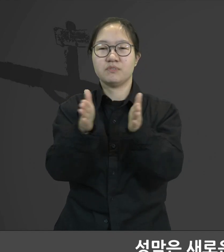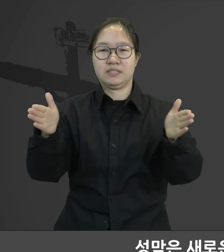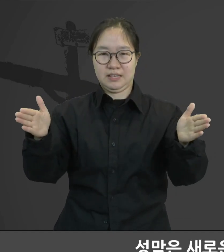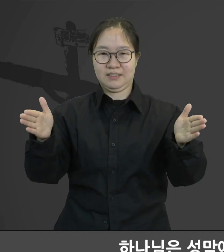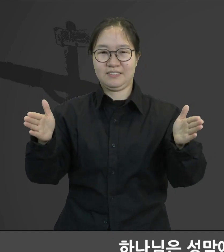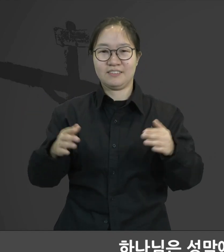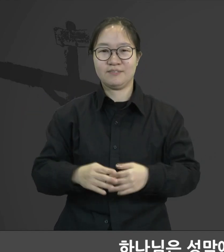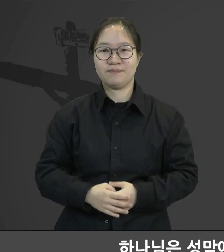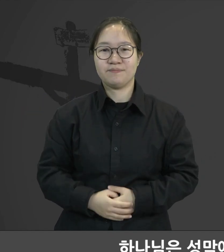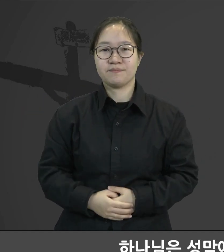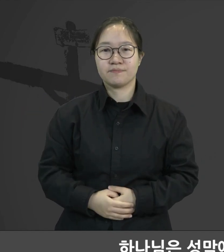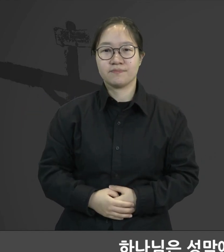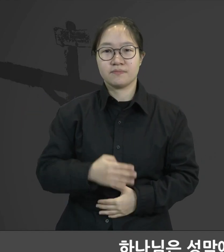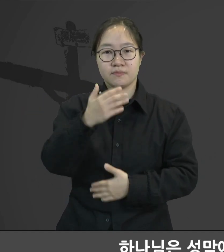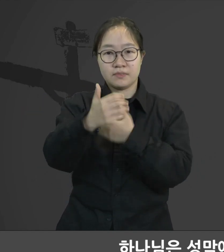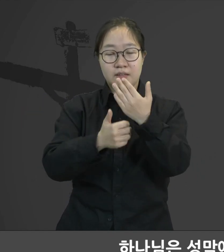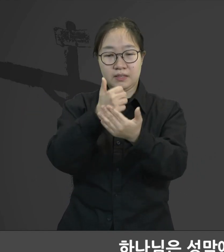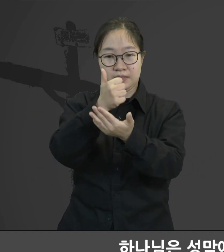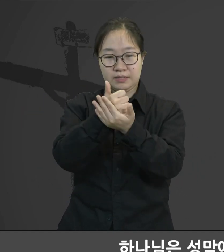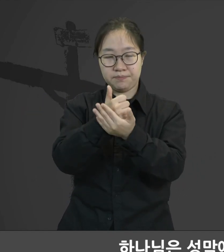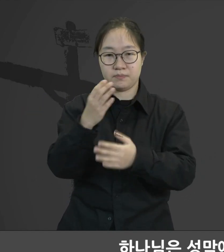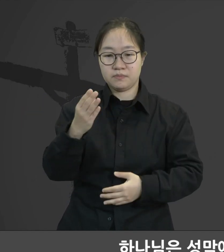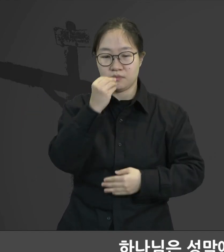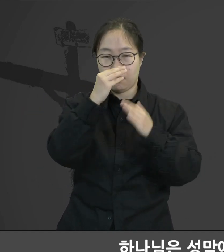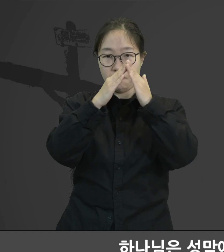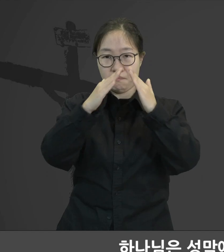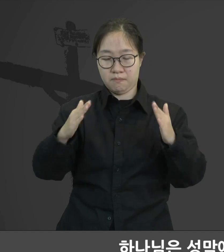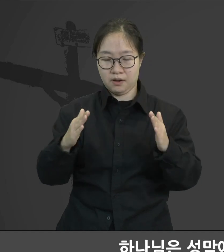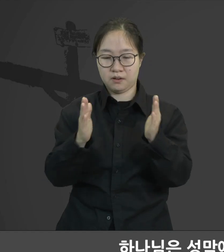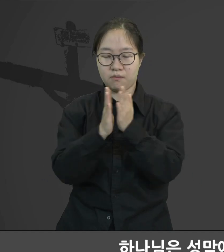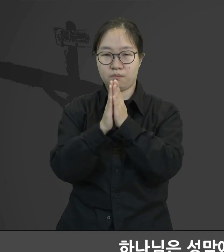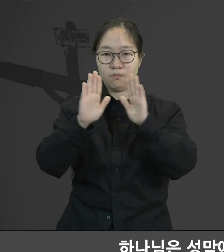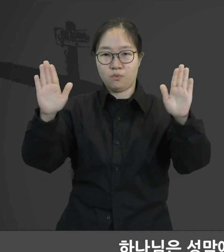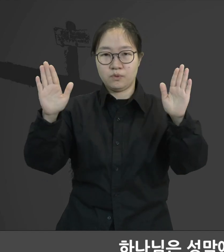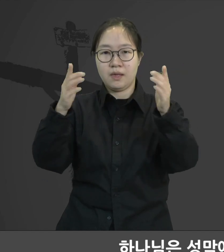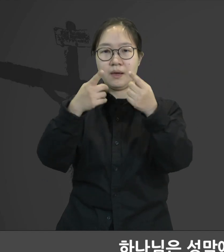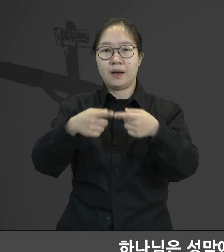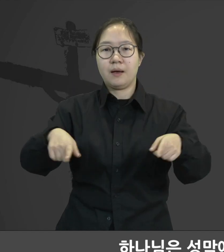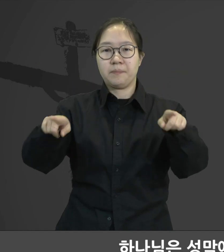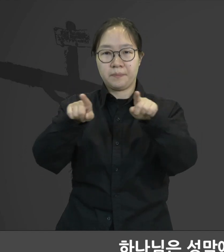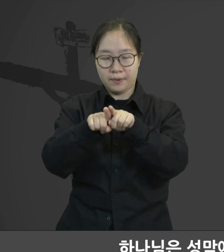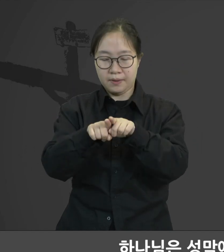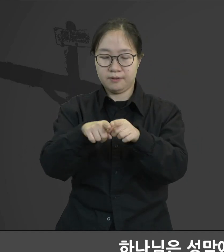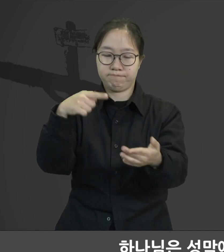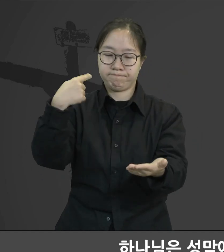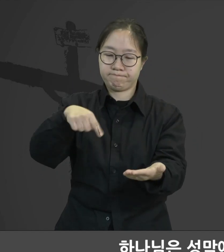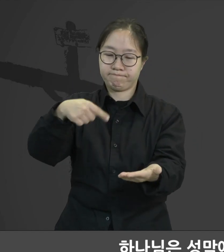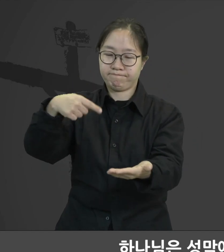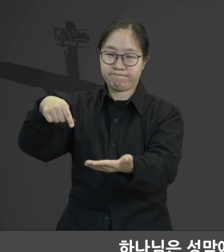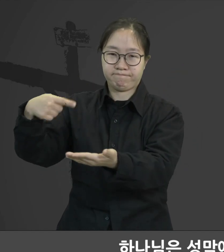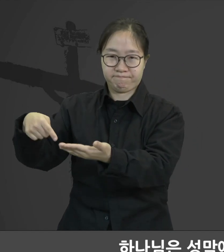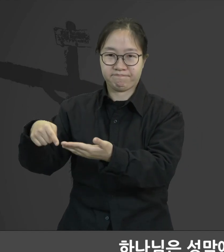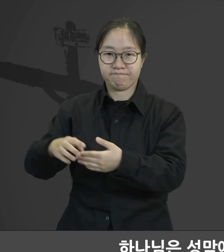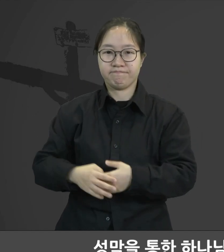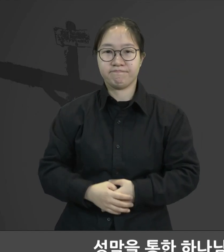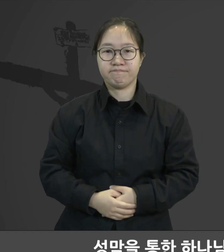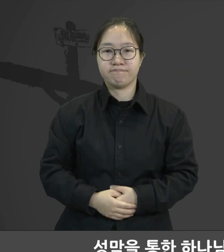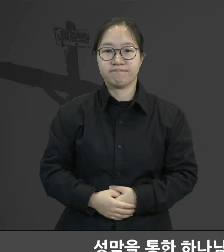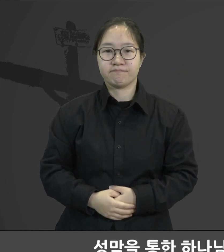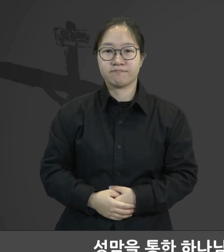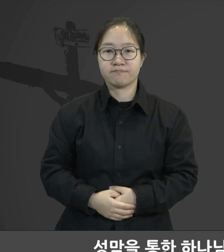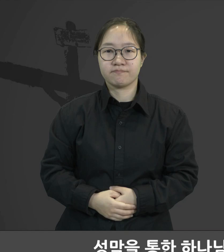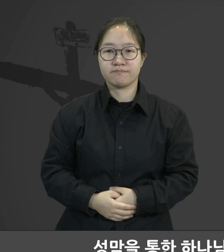보여줍니다. 하나님은 성막에서 모세를 만나시고 자기 백성들을 위한 가르침을 주실 것입니다.